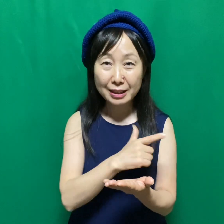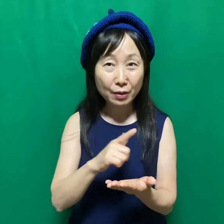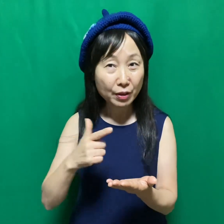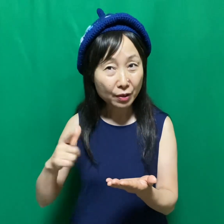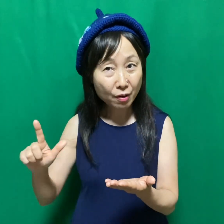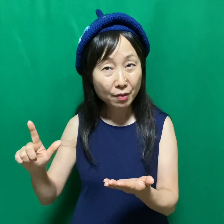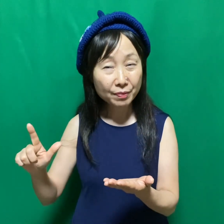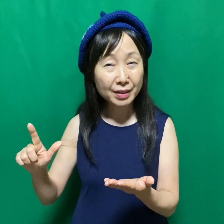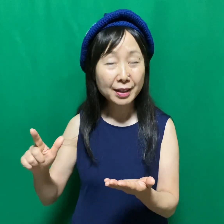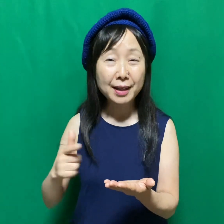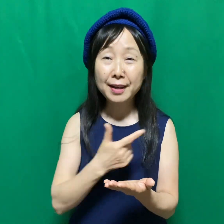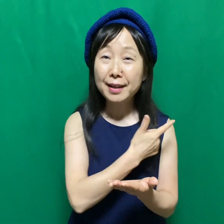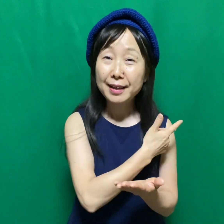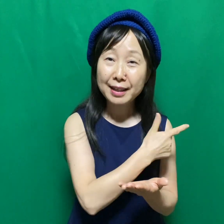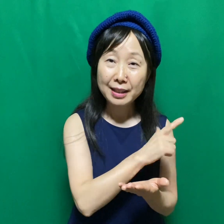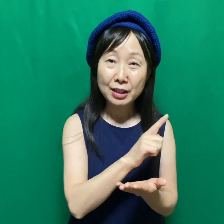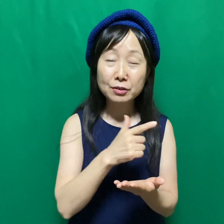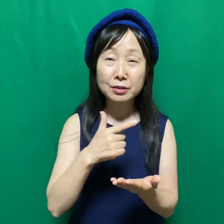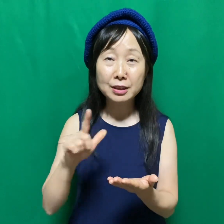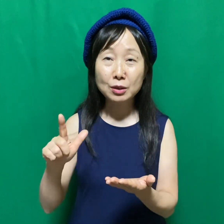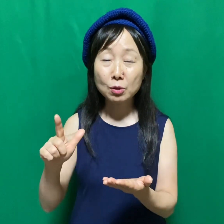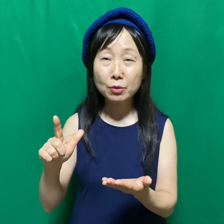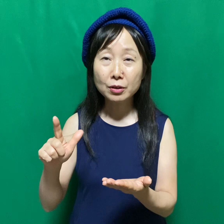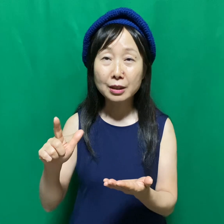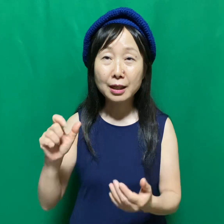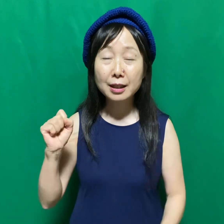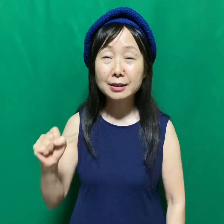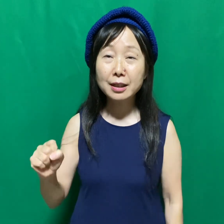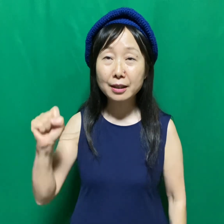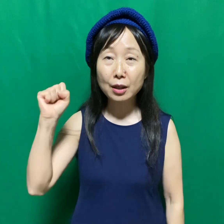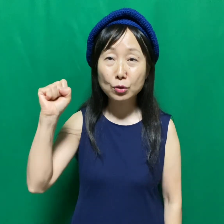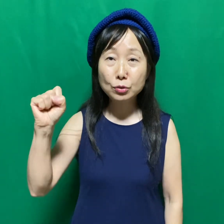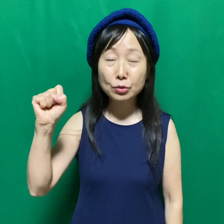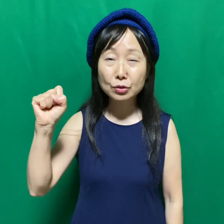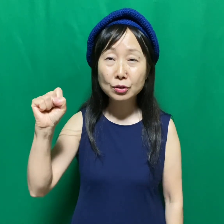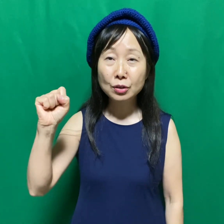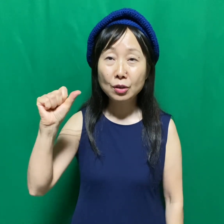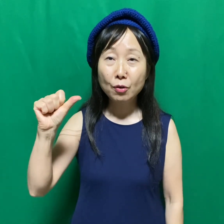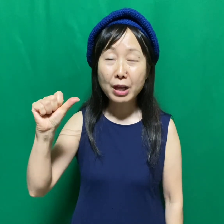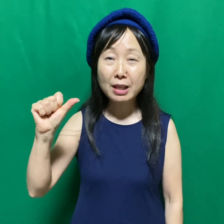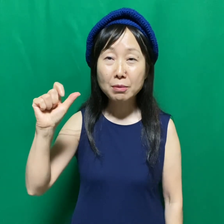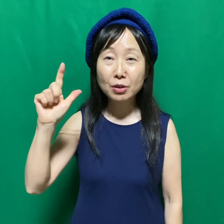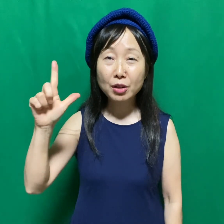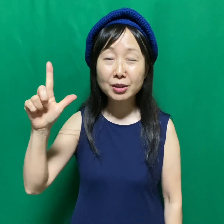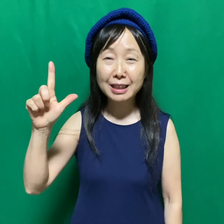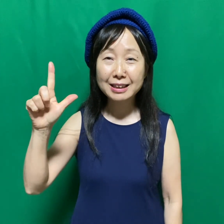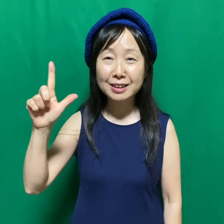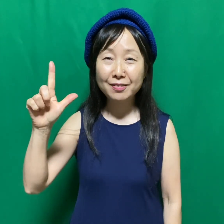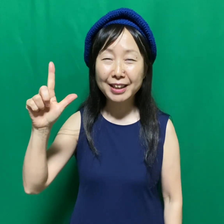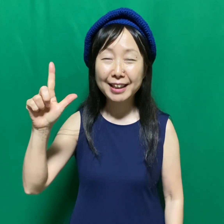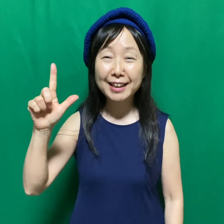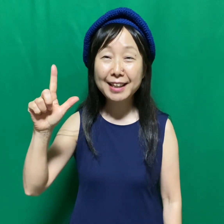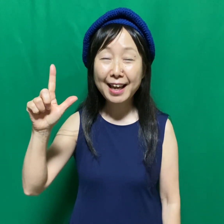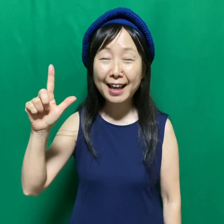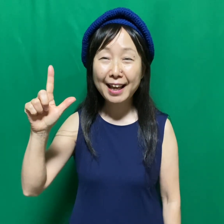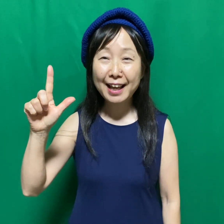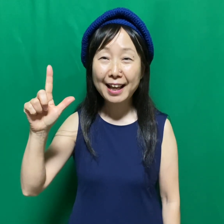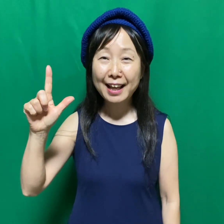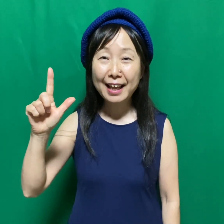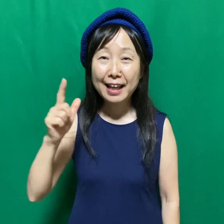色。やりにくいと思ったらじゃんけんグー、親指と人差し指で、